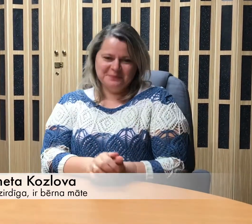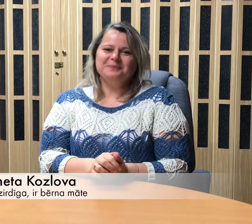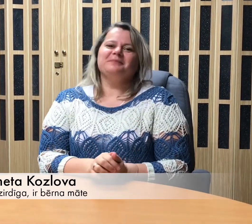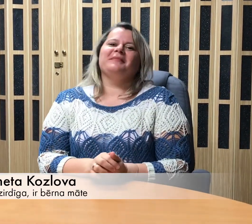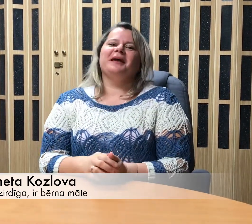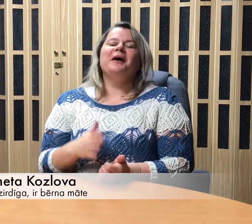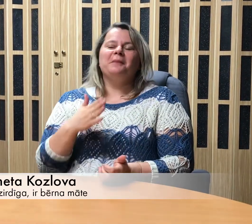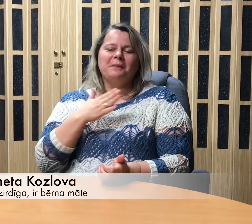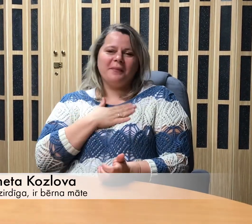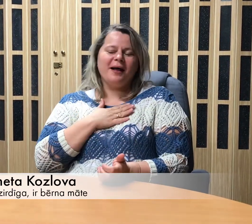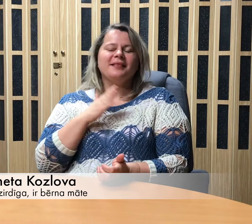Rīgā.